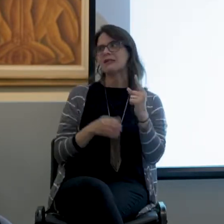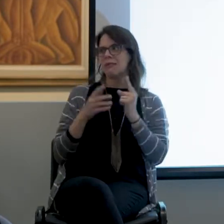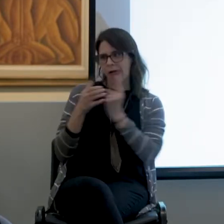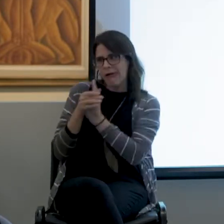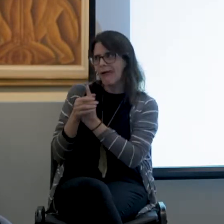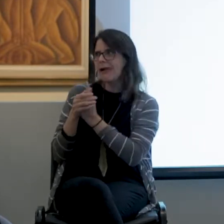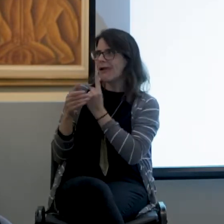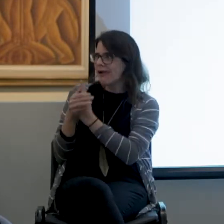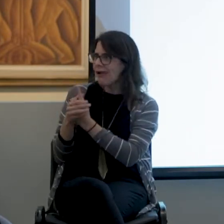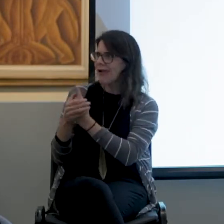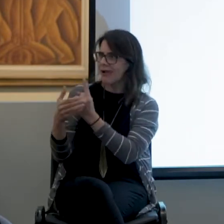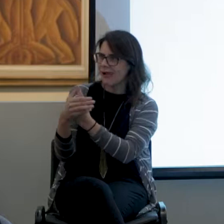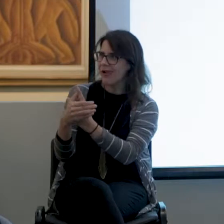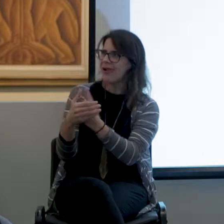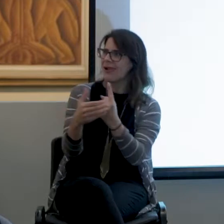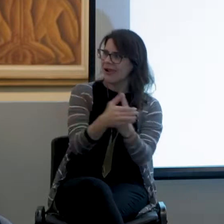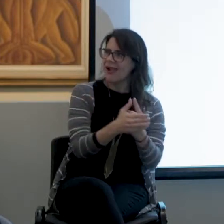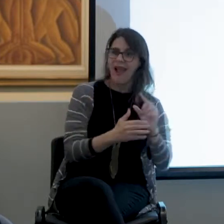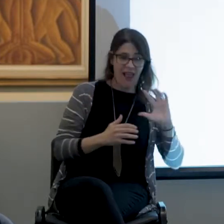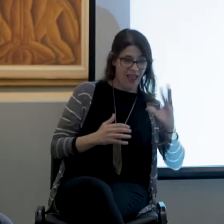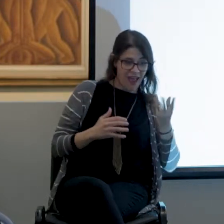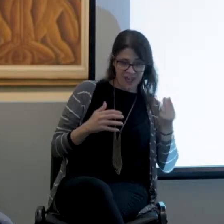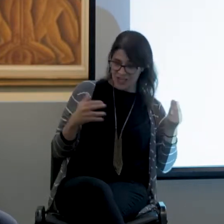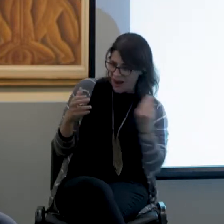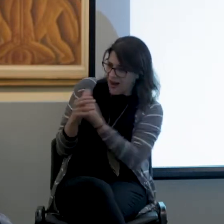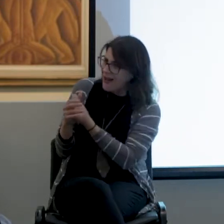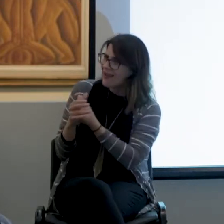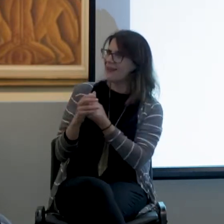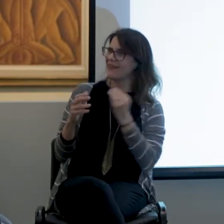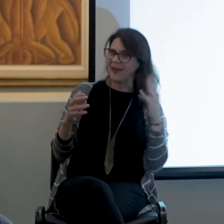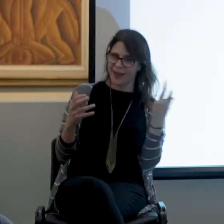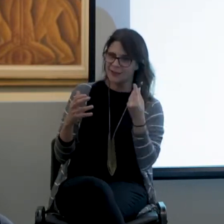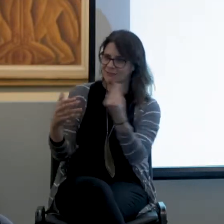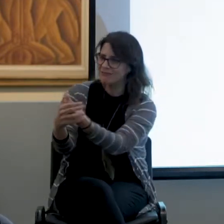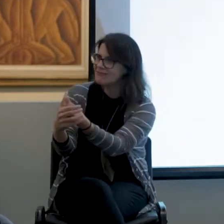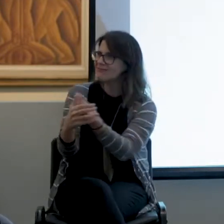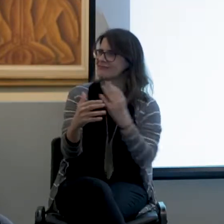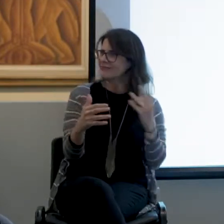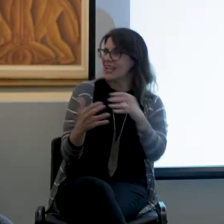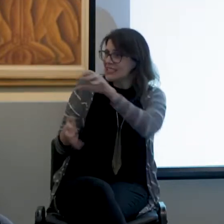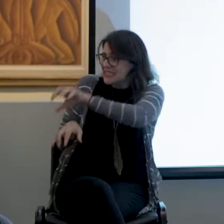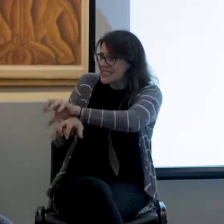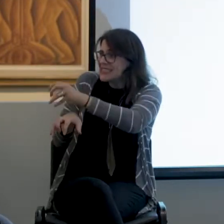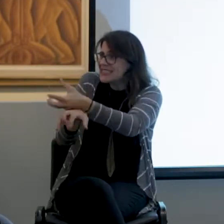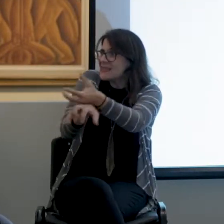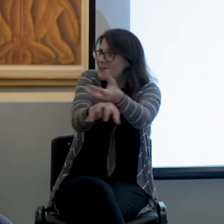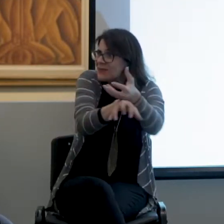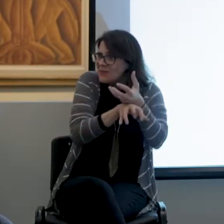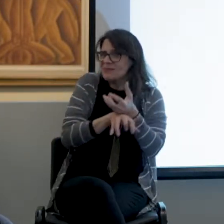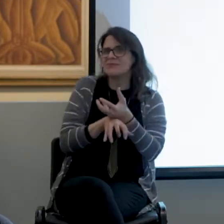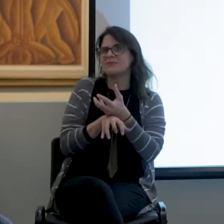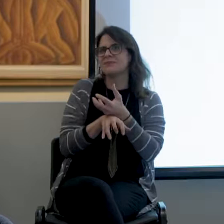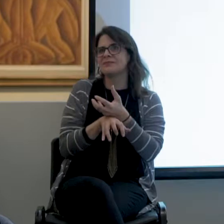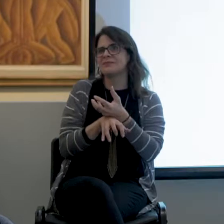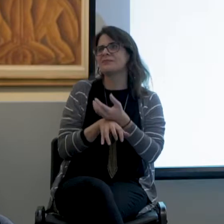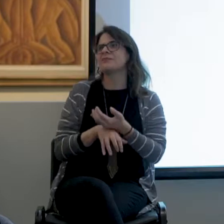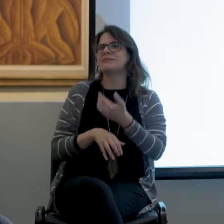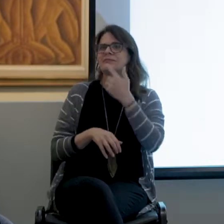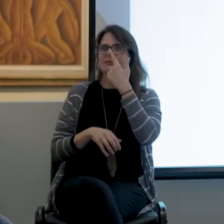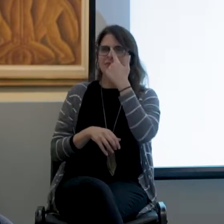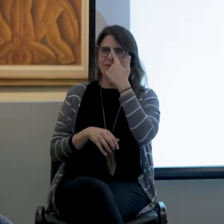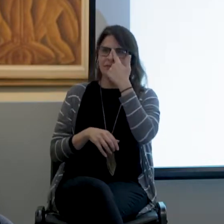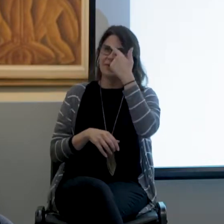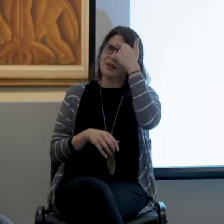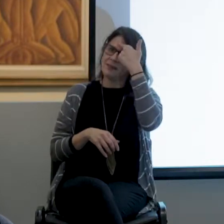O cristianismo, derivando da teoria estética do Platão, platonista, achava que a arte, ou tudo aquilo que